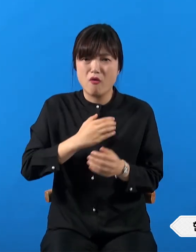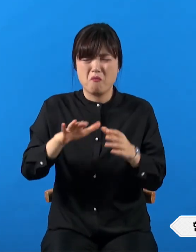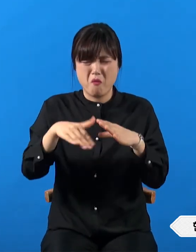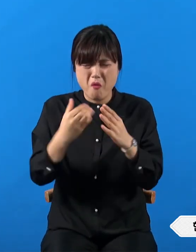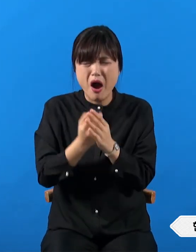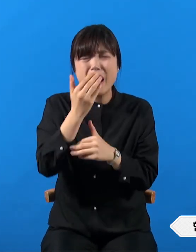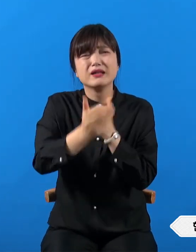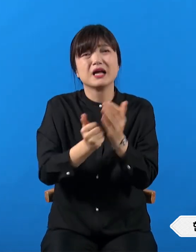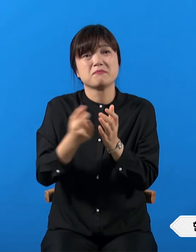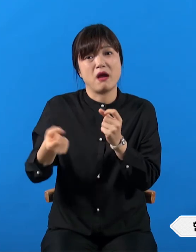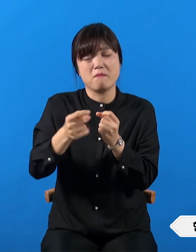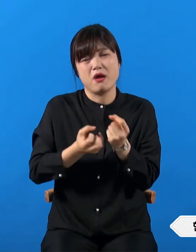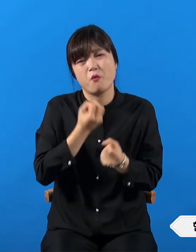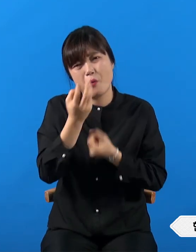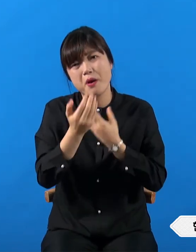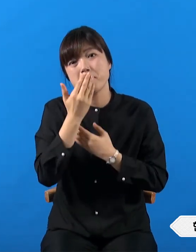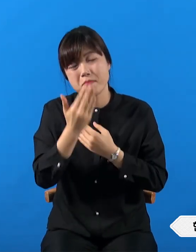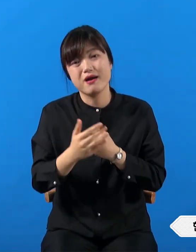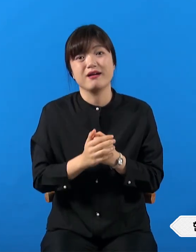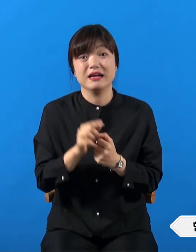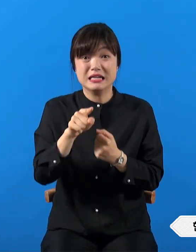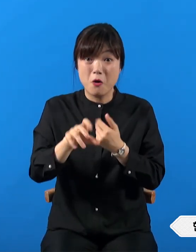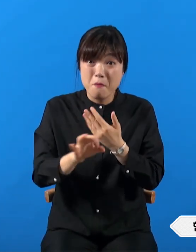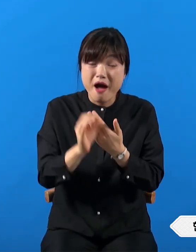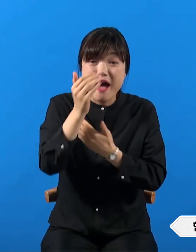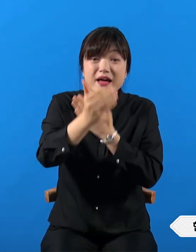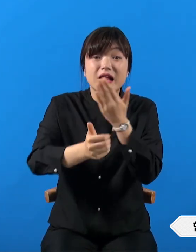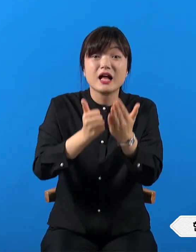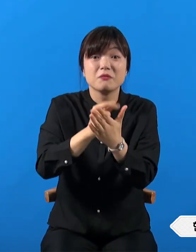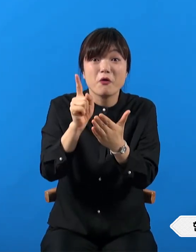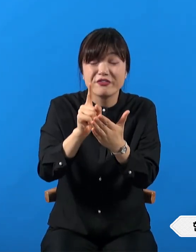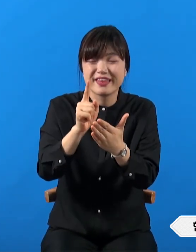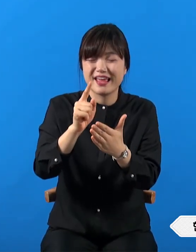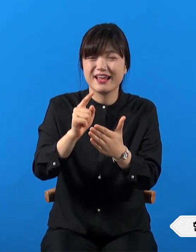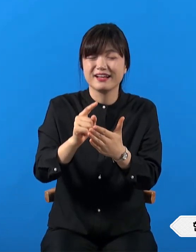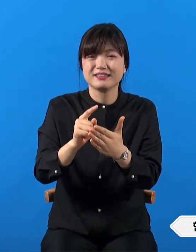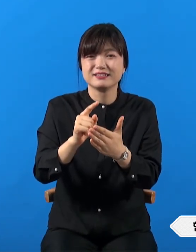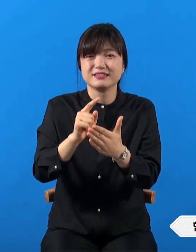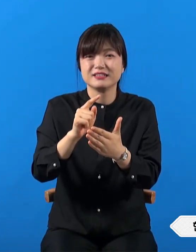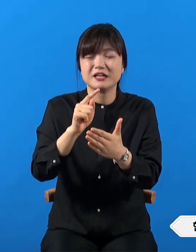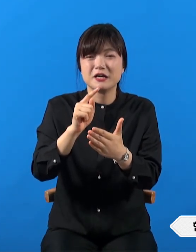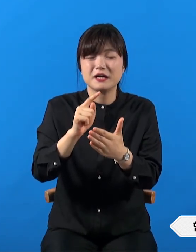수 있습니다. 그러면 하나님은 당신의 마음을